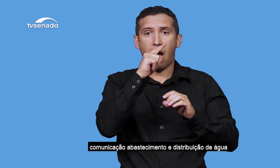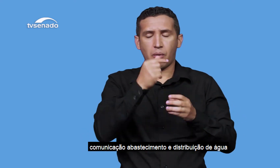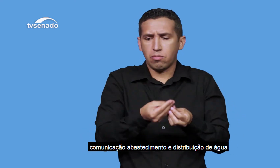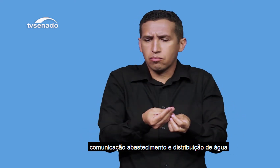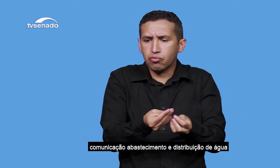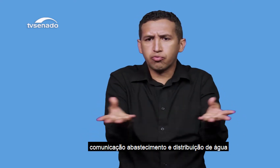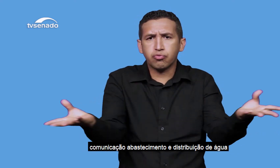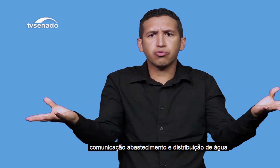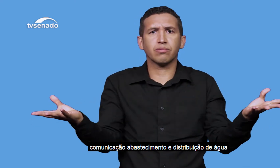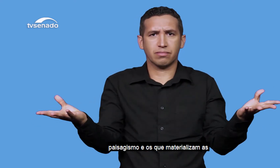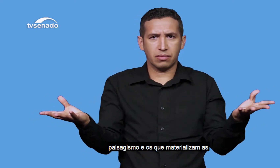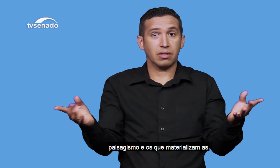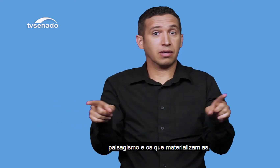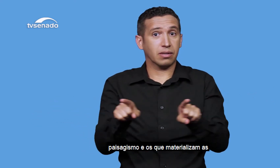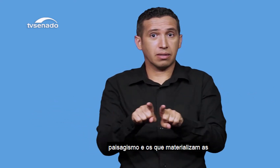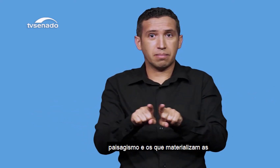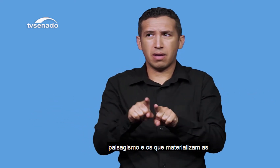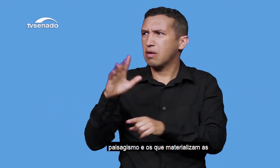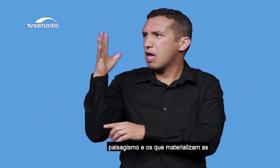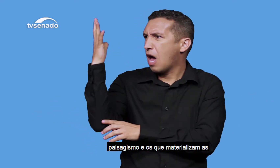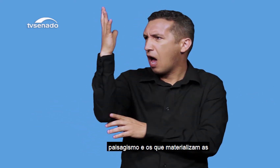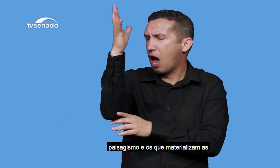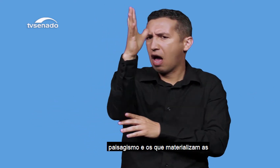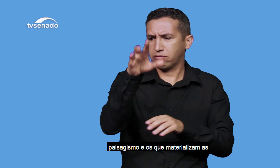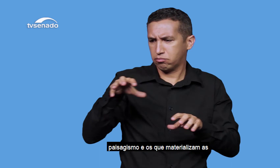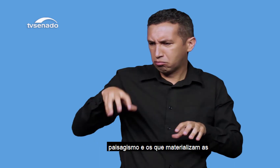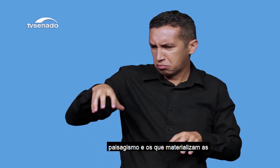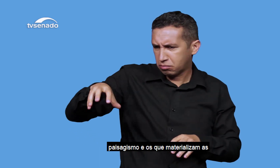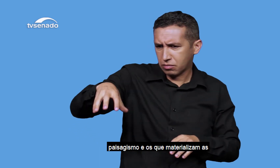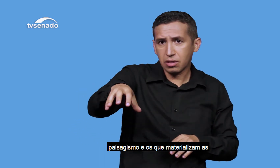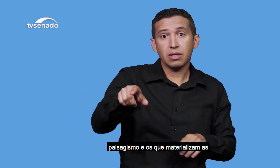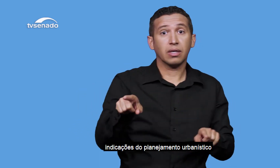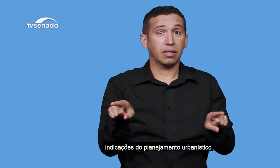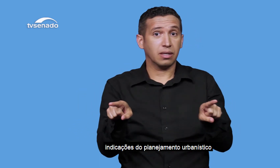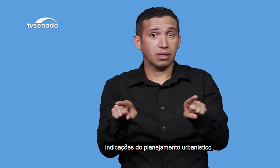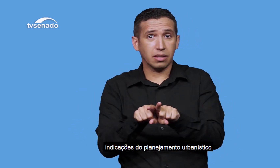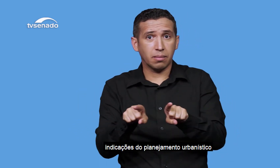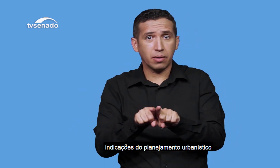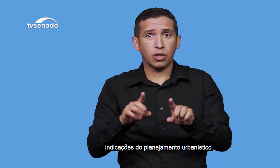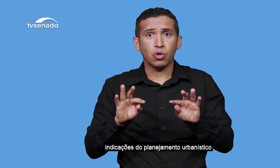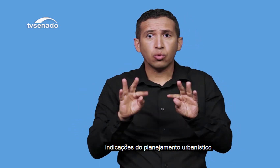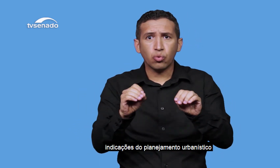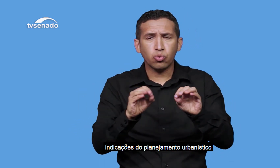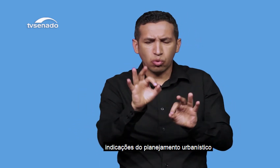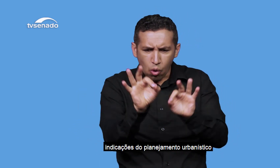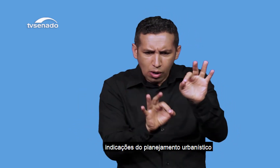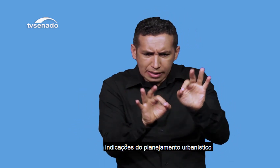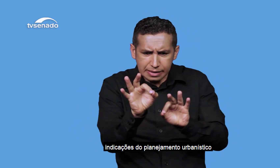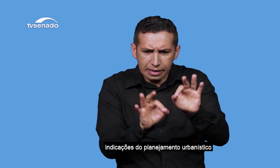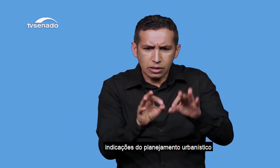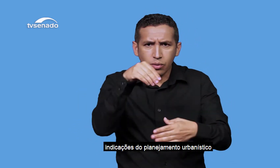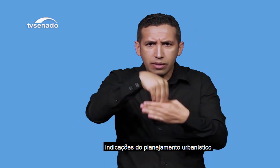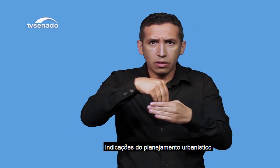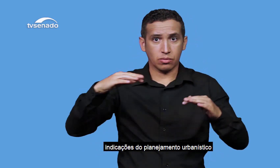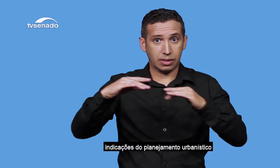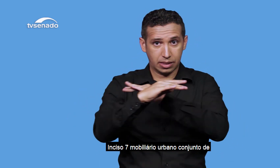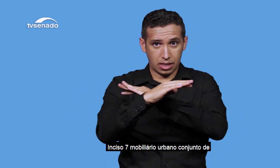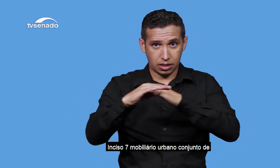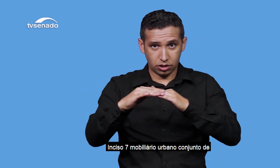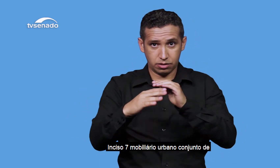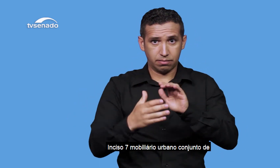distribuição de água paisagismo e os que materializam as indicações do planejamento urbanístico